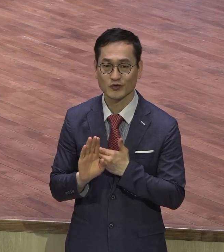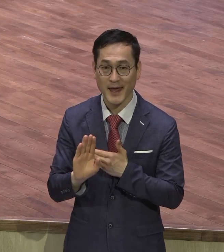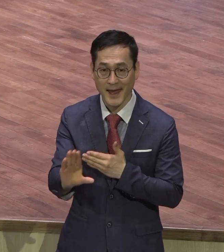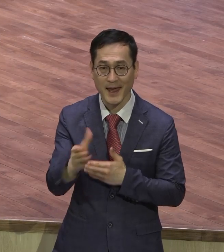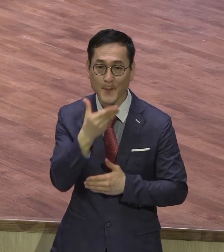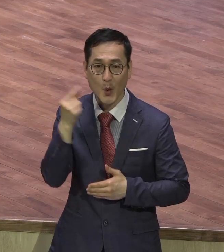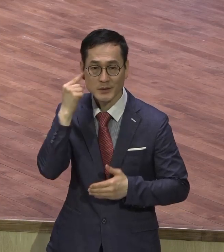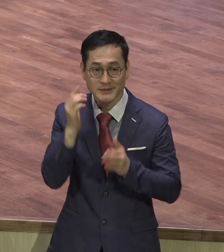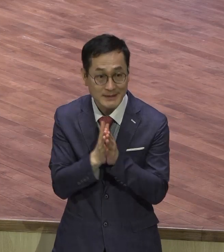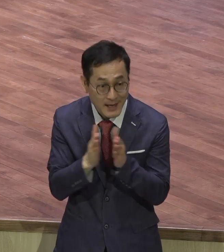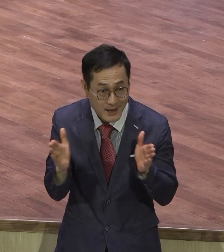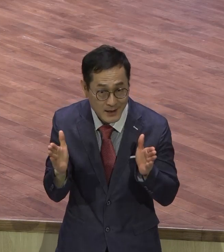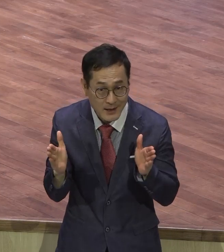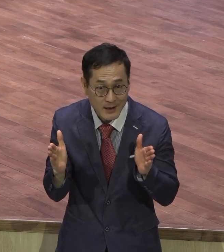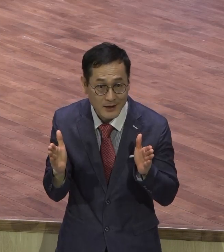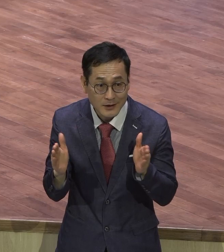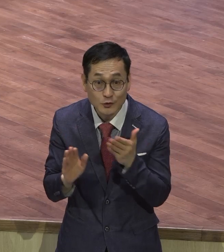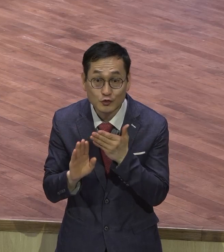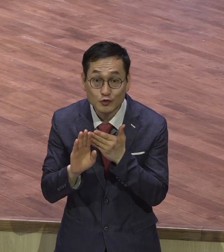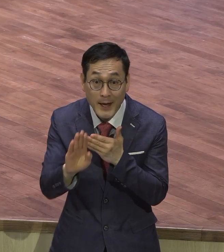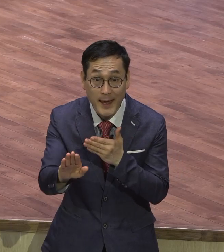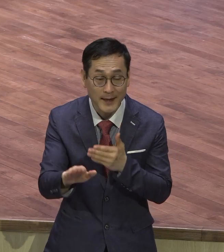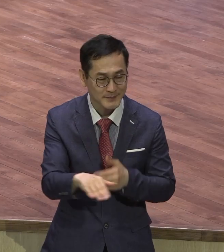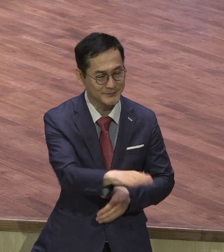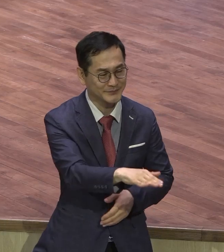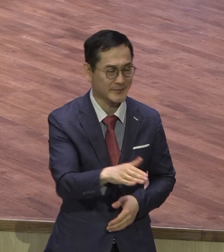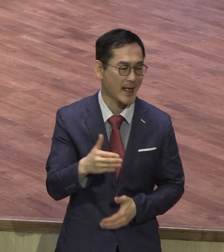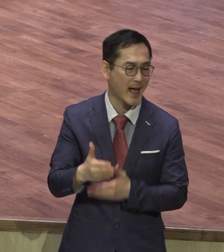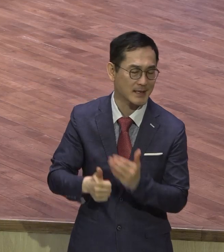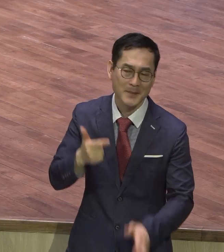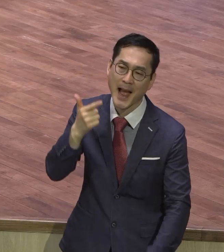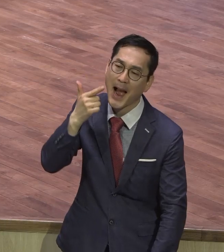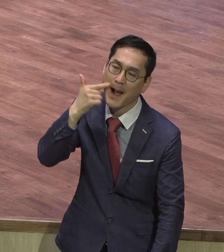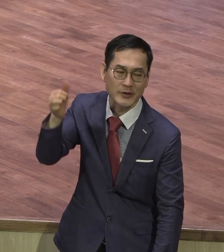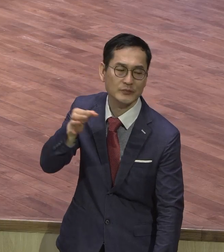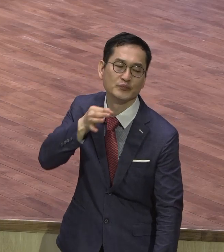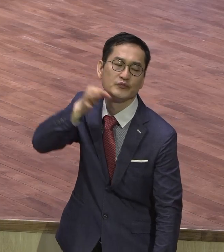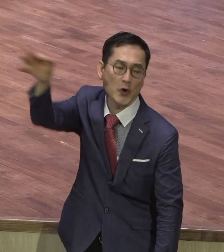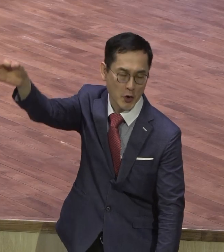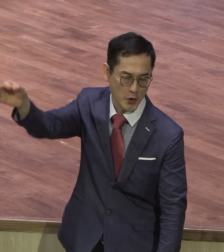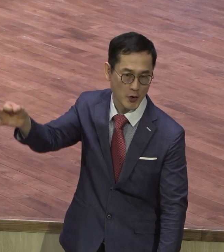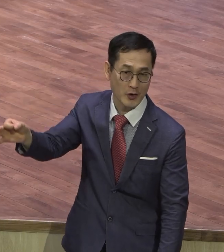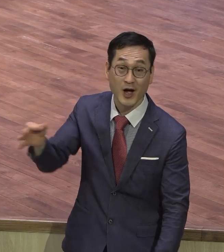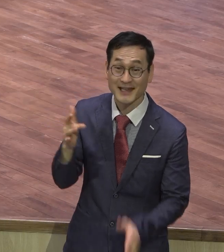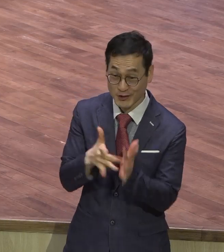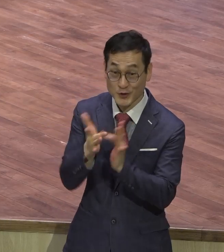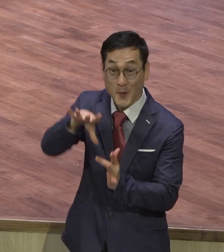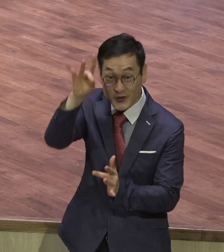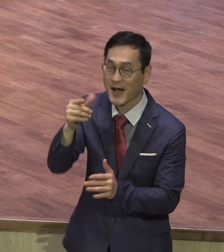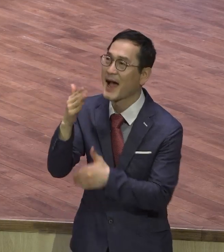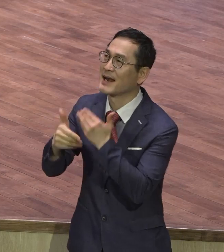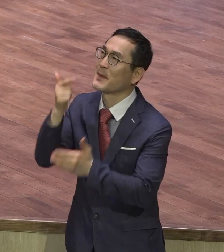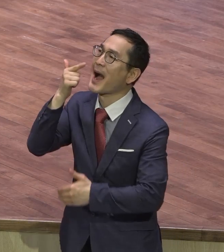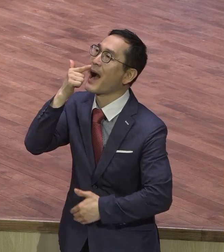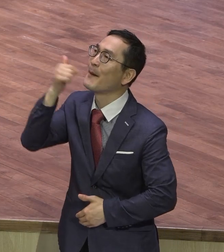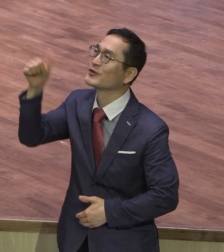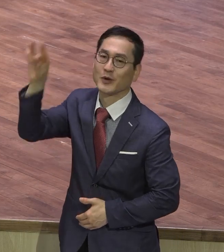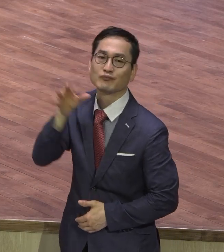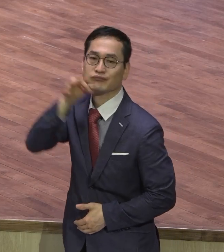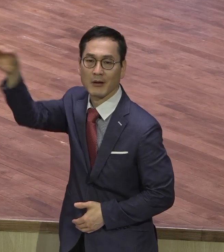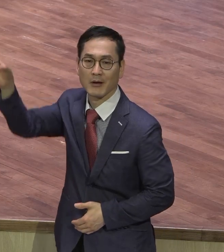몸을 보여준 거요. 하나님 아버지, 아버지요. 있을 수 없는 이 말을 이